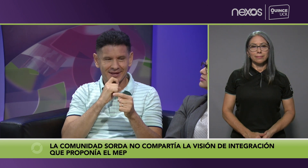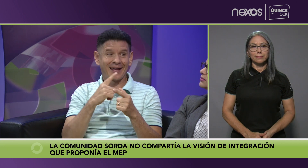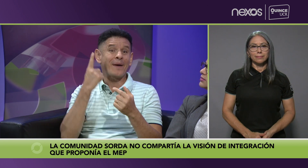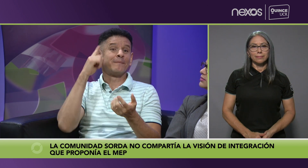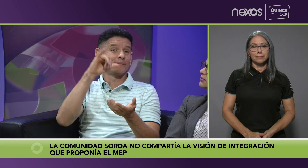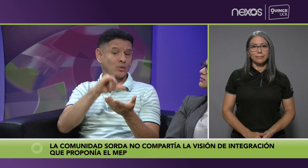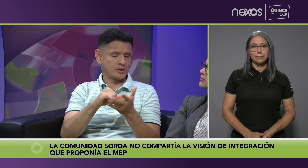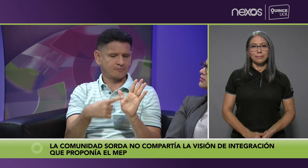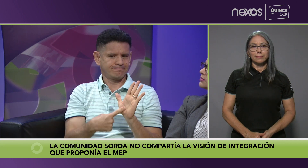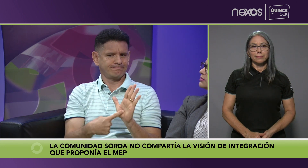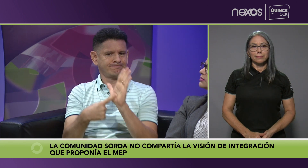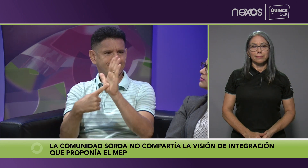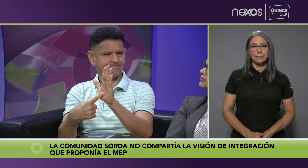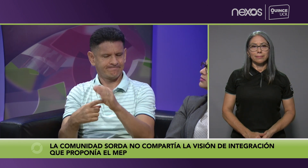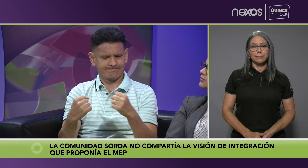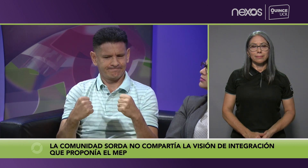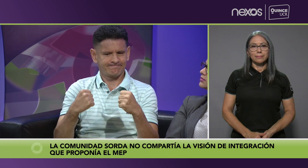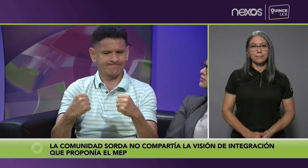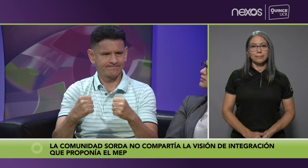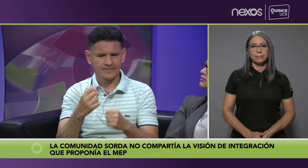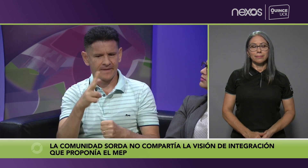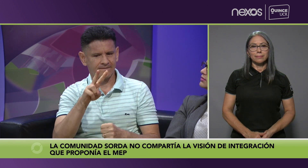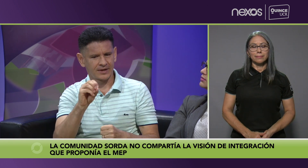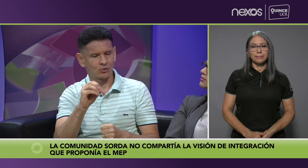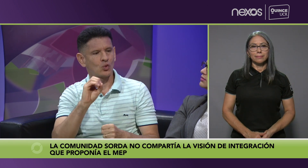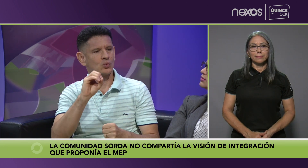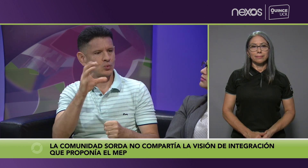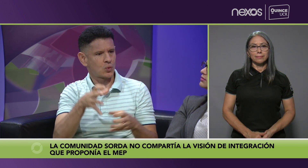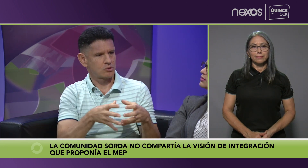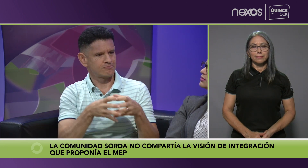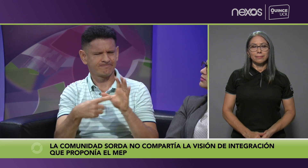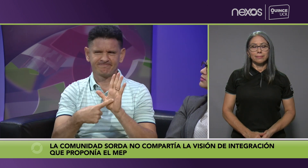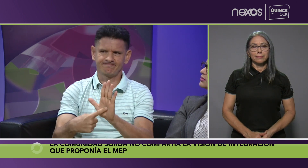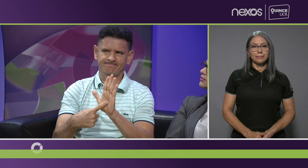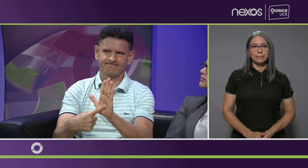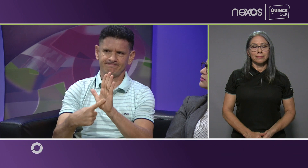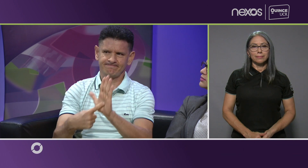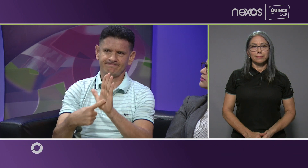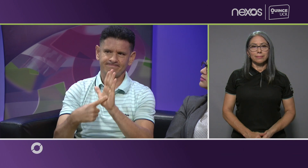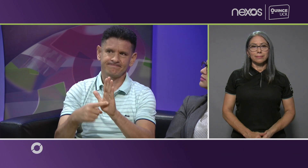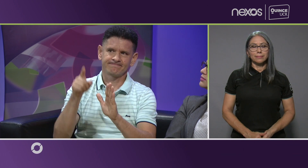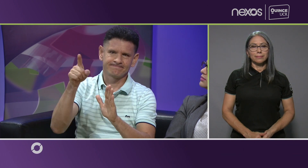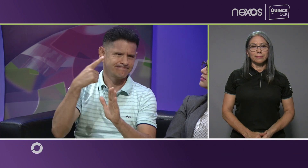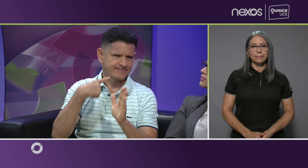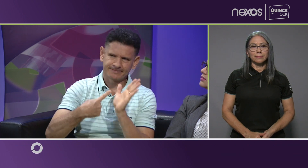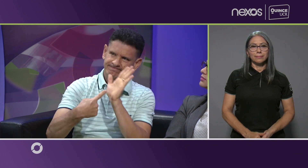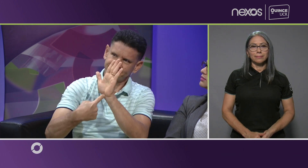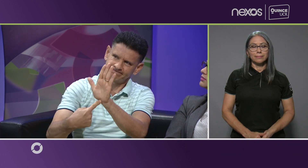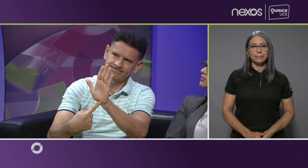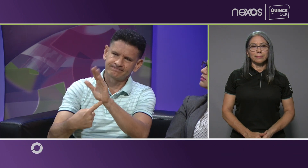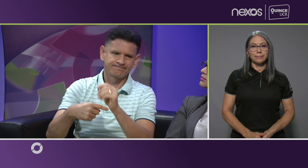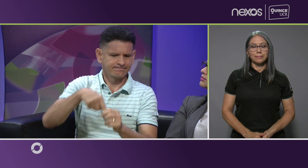chocamos directamente con el MEP. Les mostramos, por ejemplo,